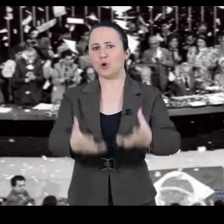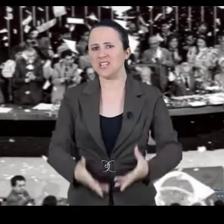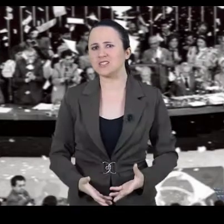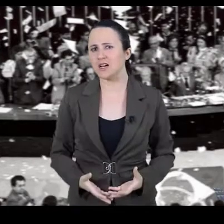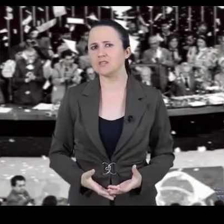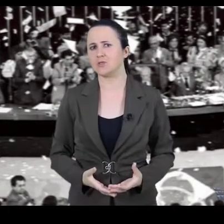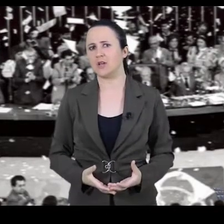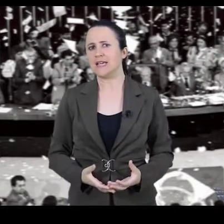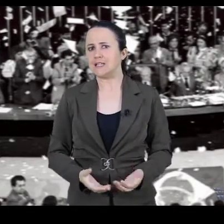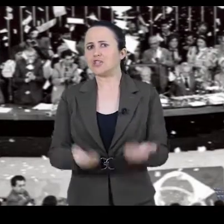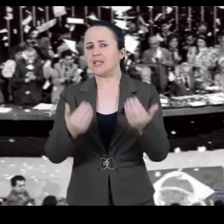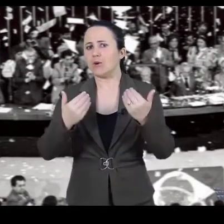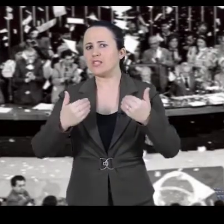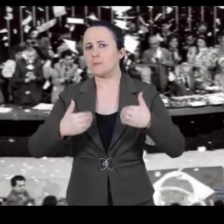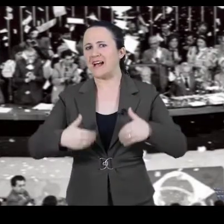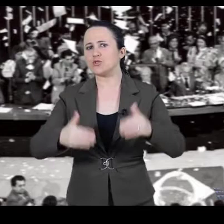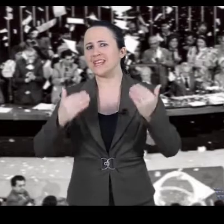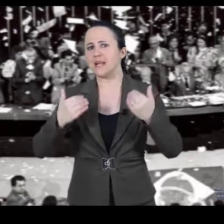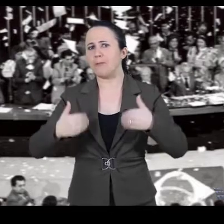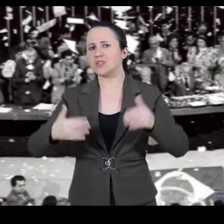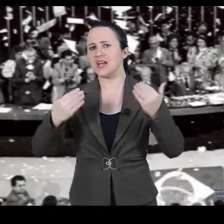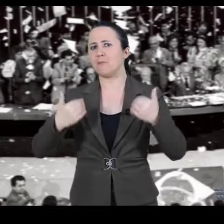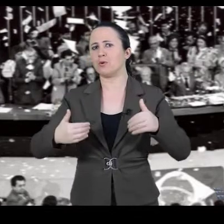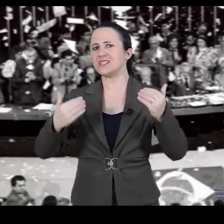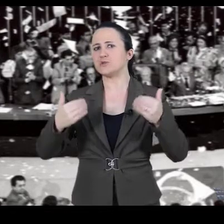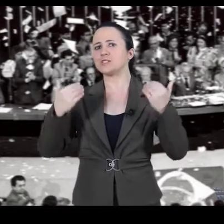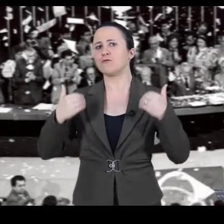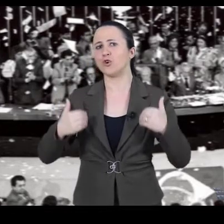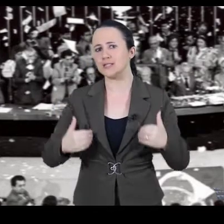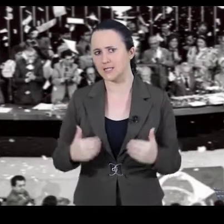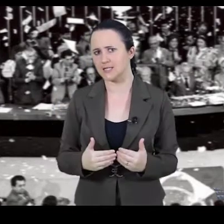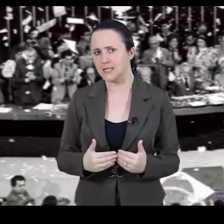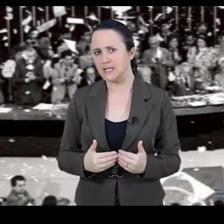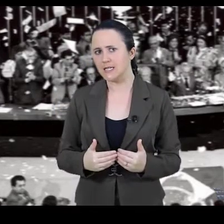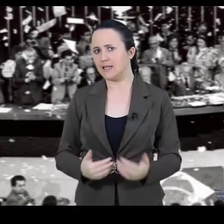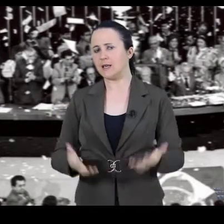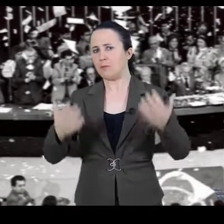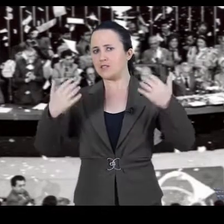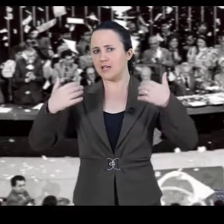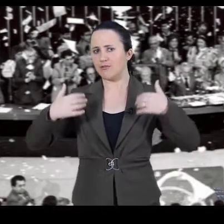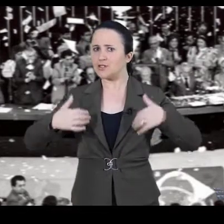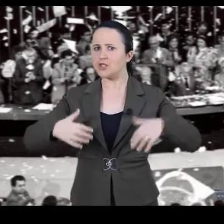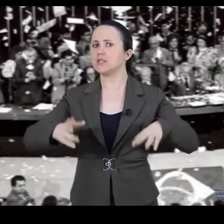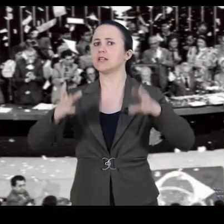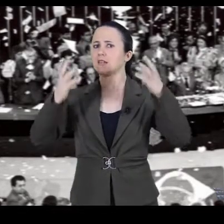ao descanso, tem direito ao espaço em que ele possa repor as suas forças, em que possa refletir, em que